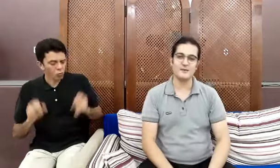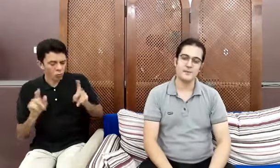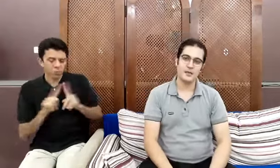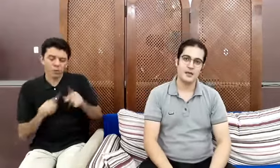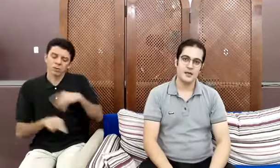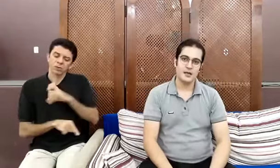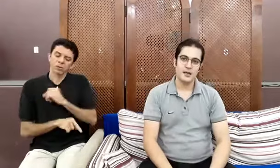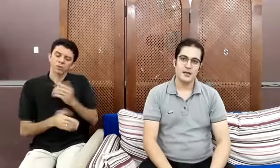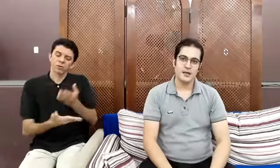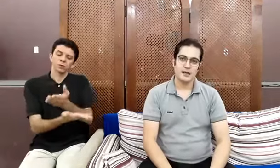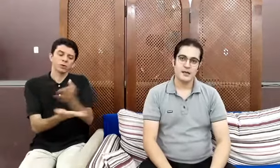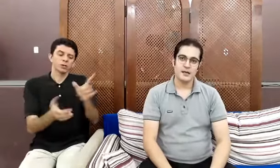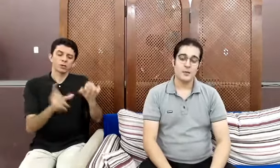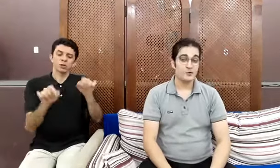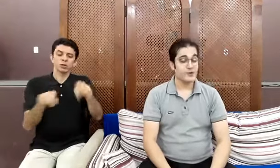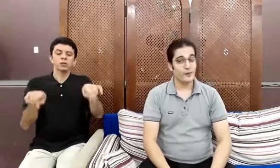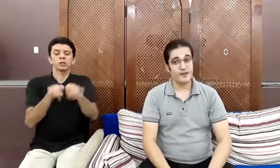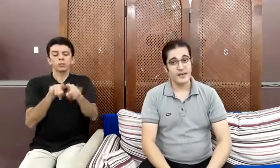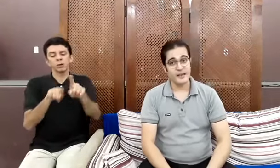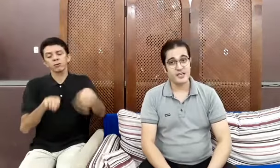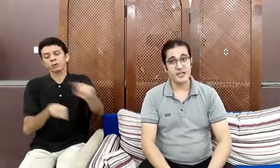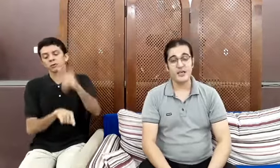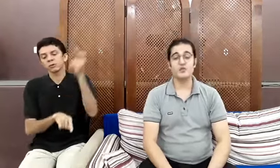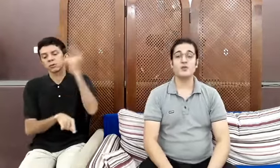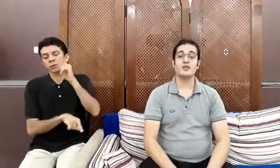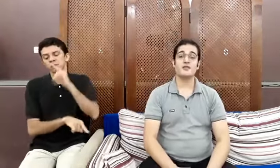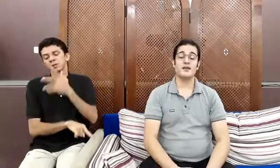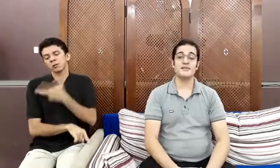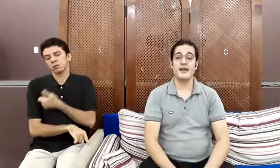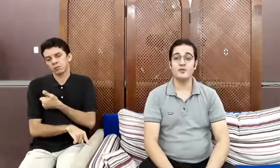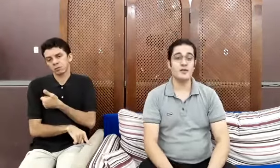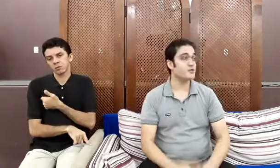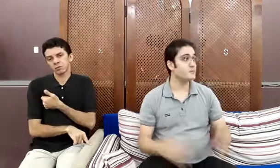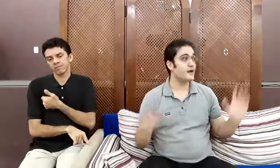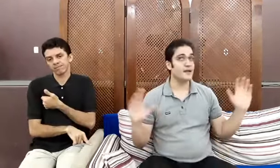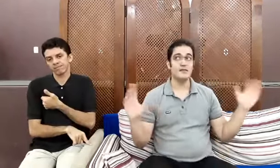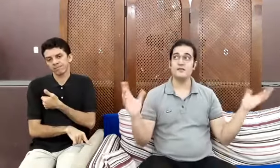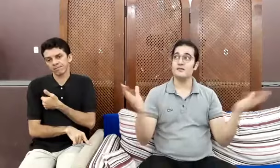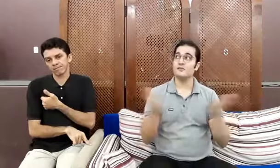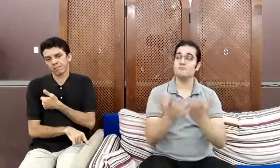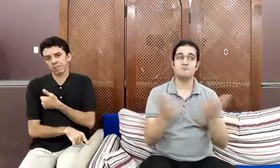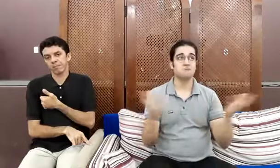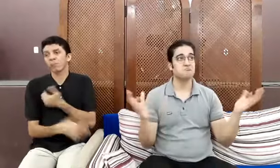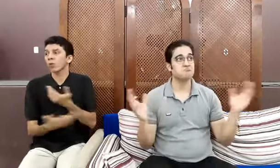salvação. Irmãos, talvez a igreja de Cristo não estava mais saindo das suas paredes,